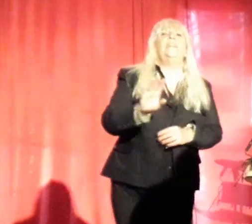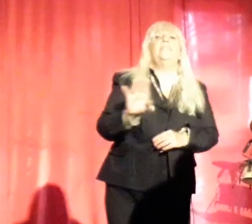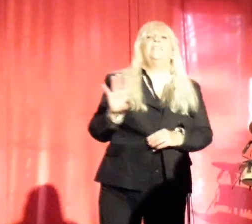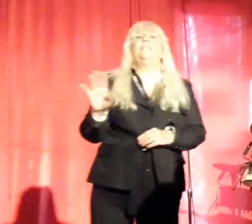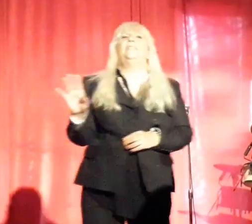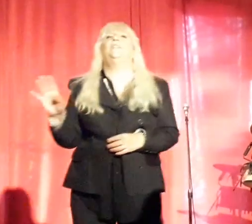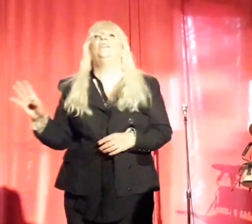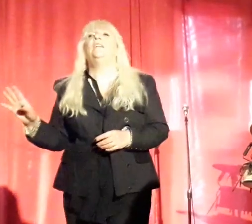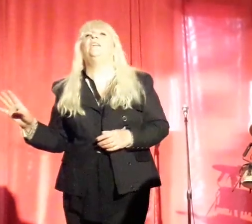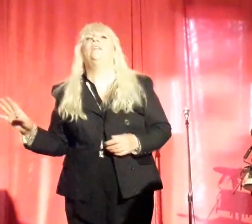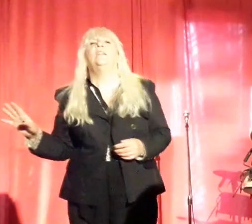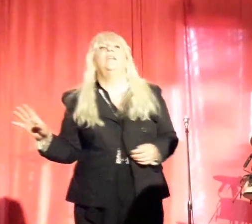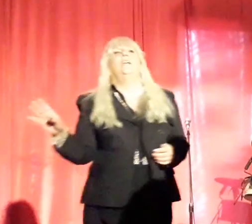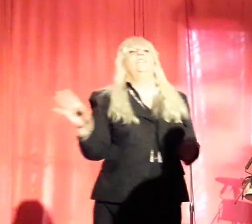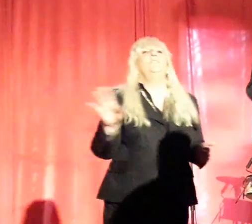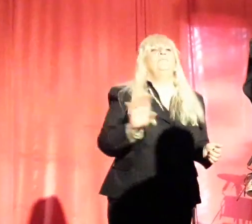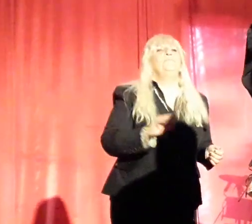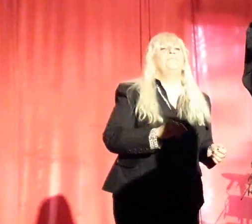lo hay.